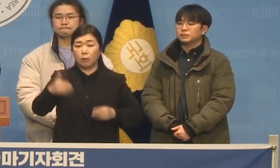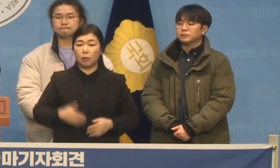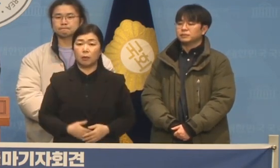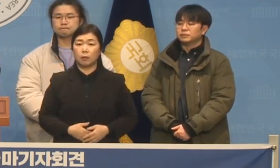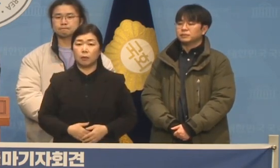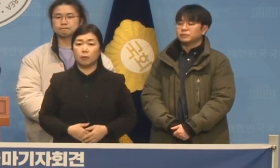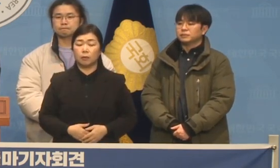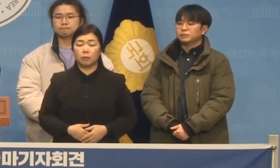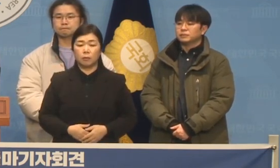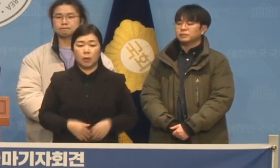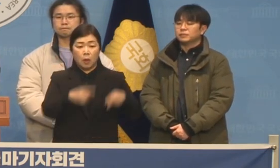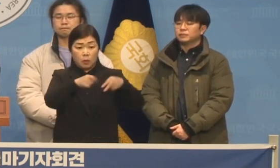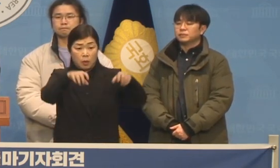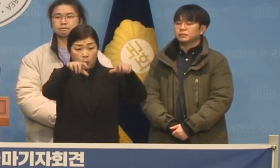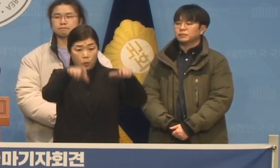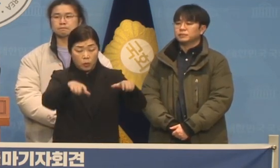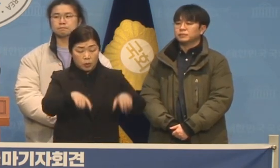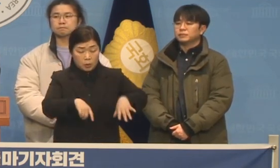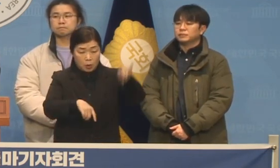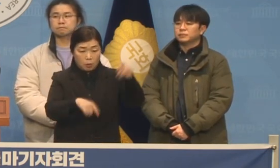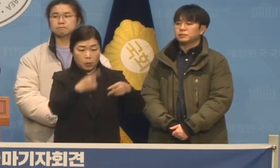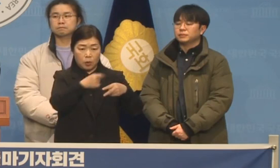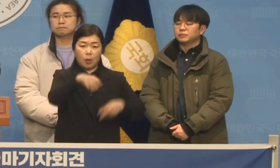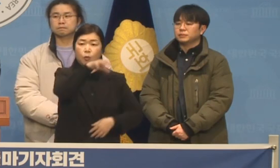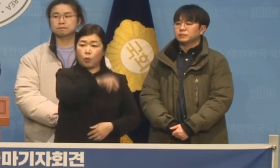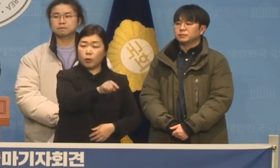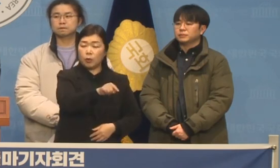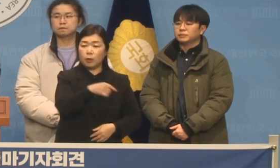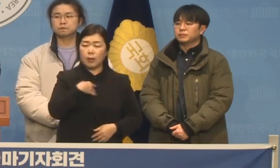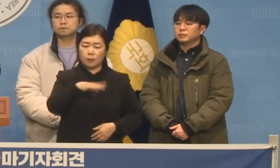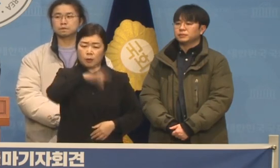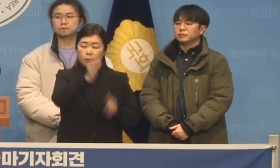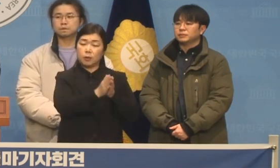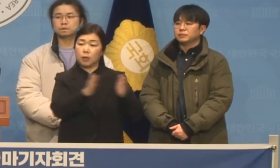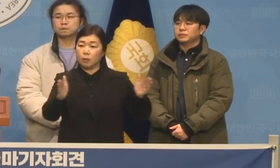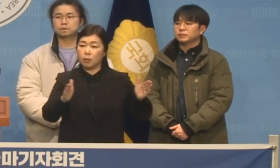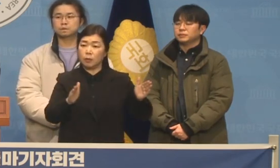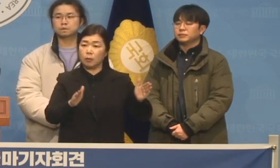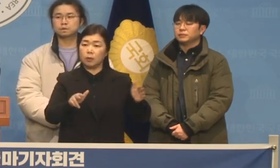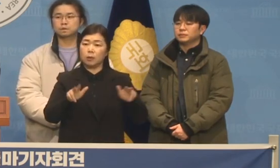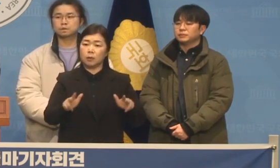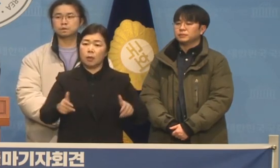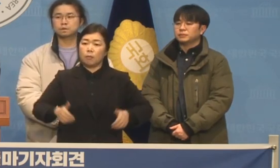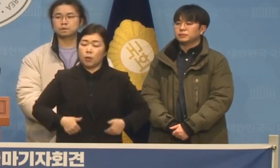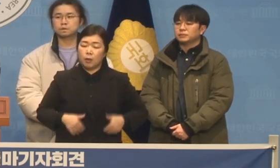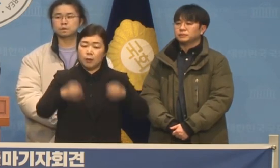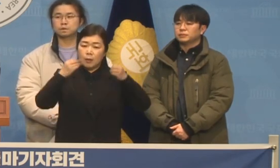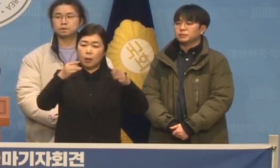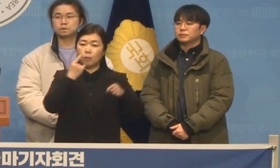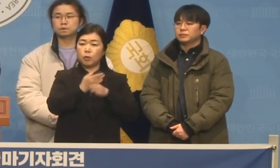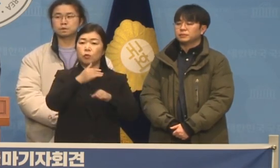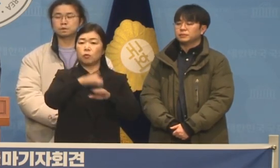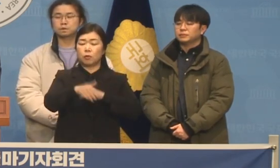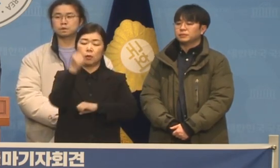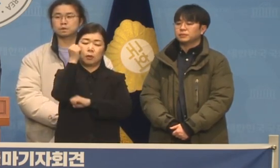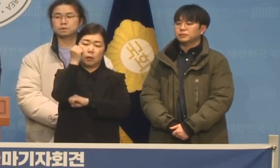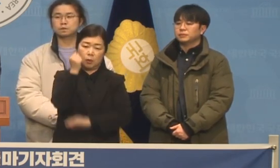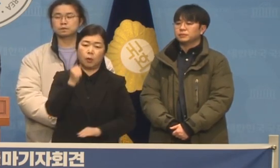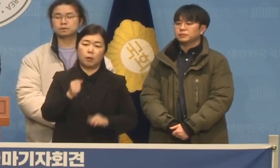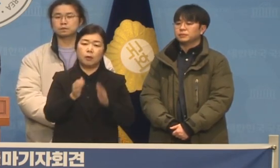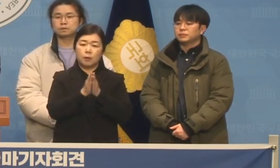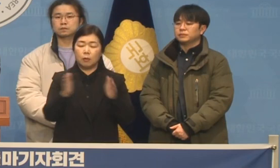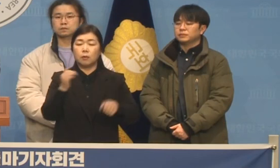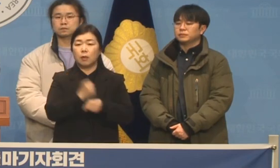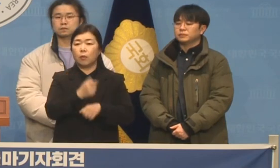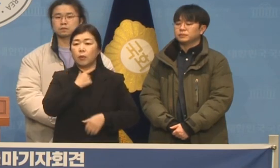민주주의의 출발이자 제 삶의 터전인 서대문에서 이 시대에 필요한 새로운 민주주의를 세우고자 합니다.